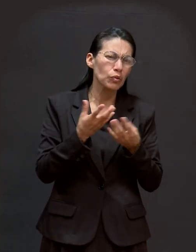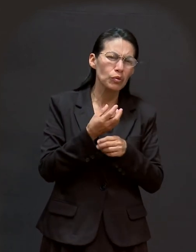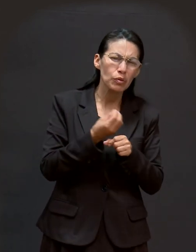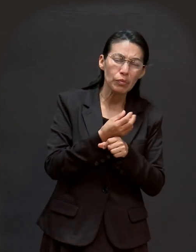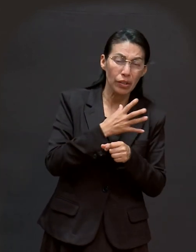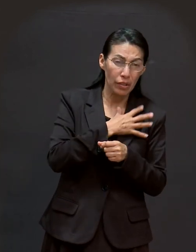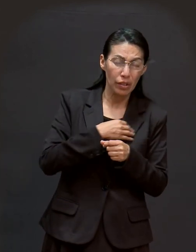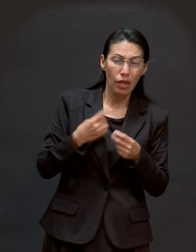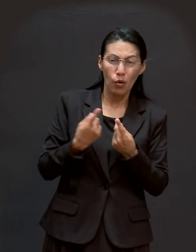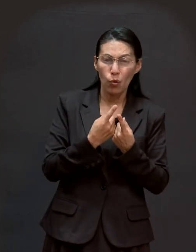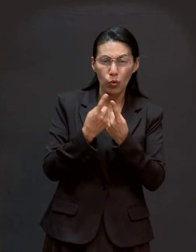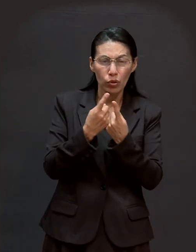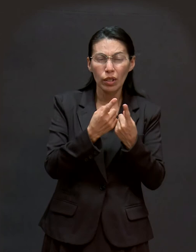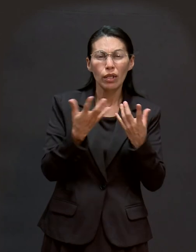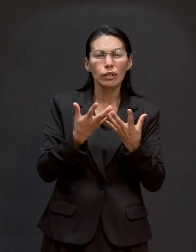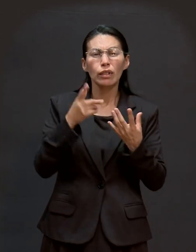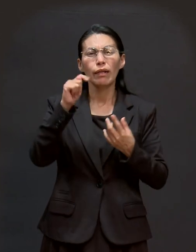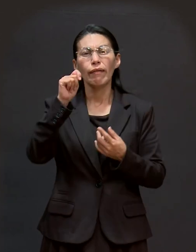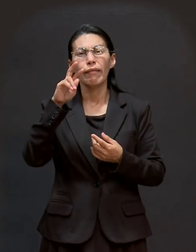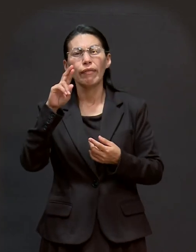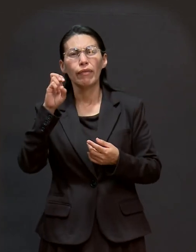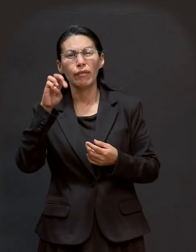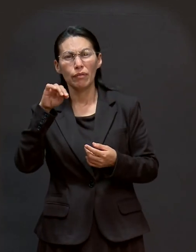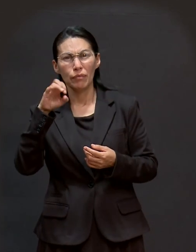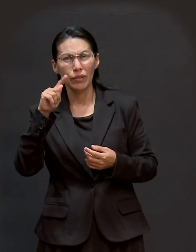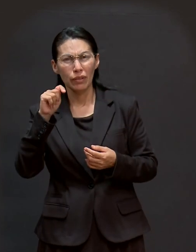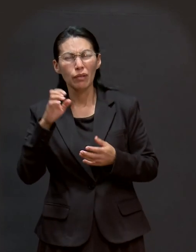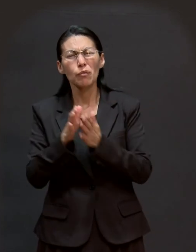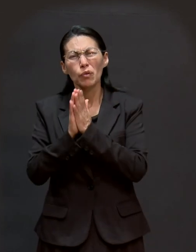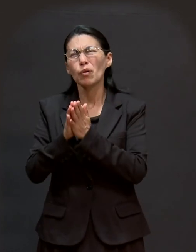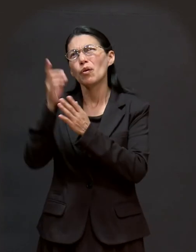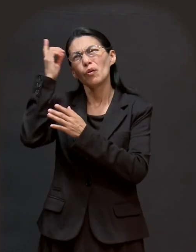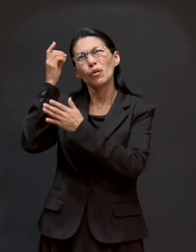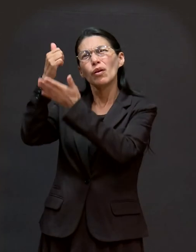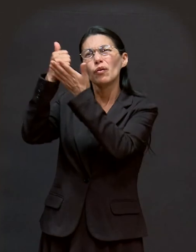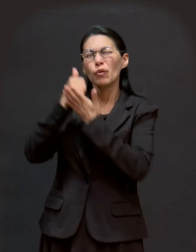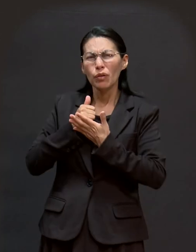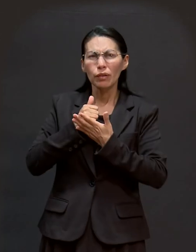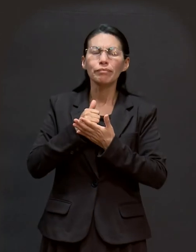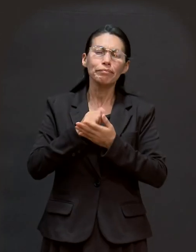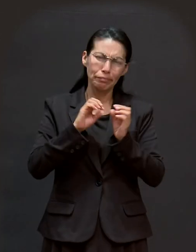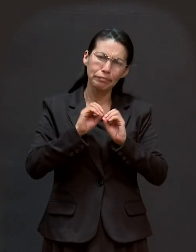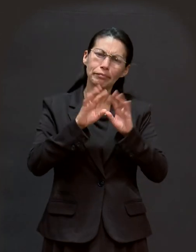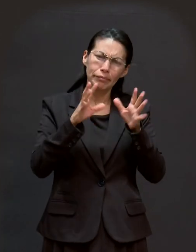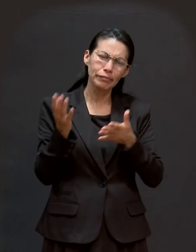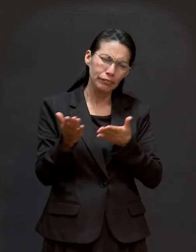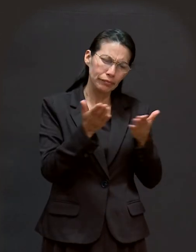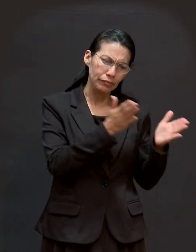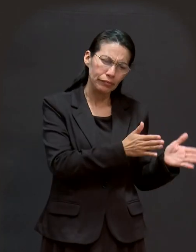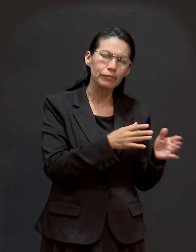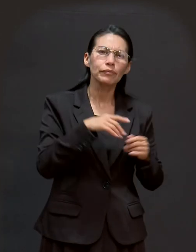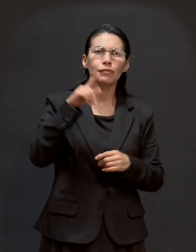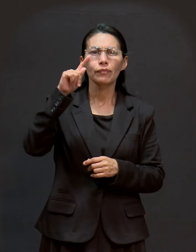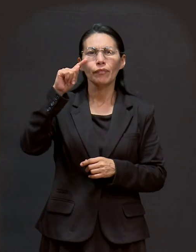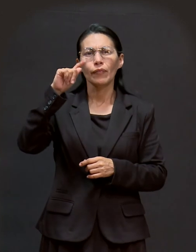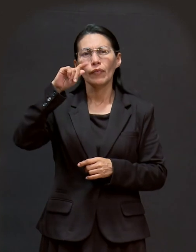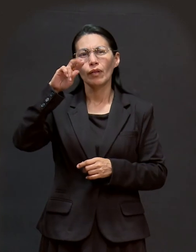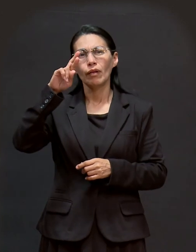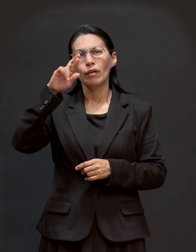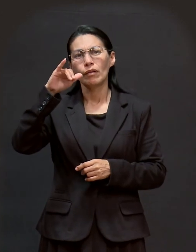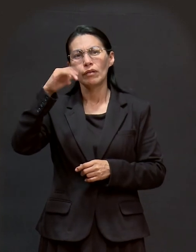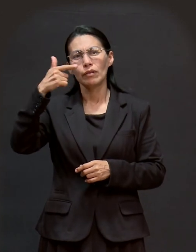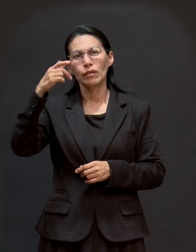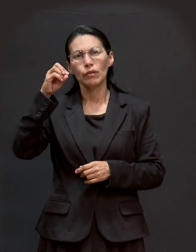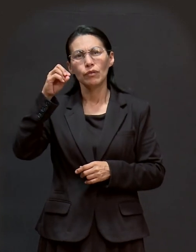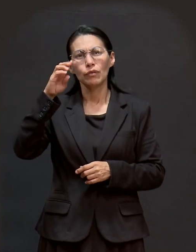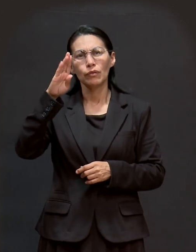conforme a su divina voluntad amén rigoberto fuentes dos gracias a dios ya que mi yerno